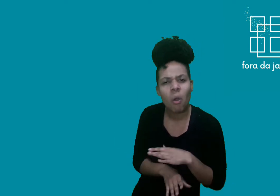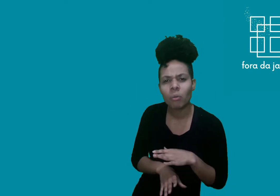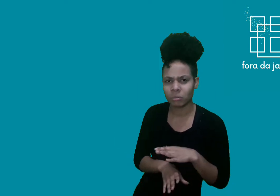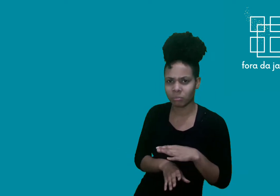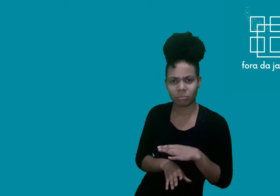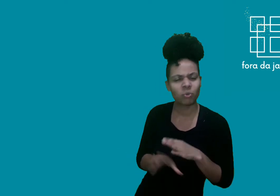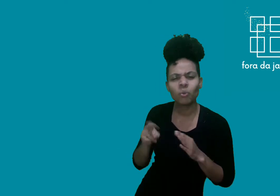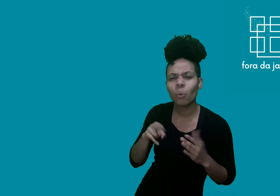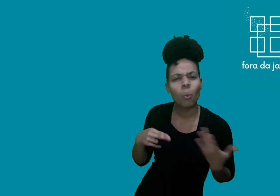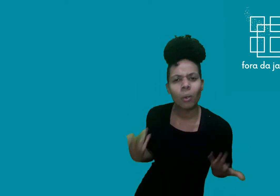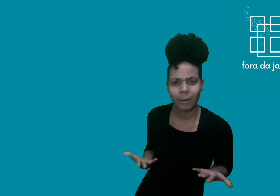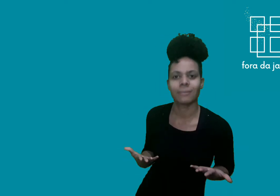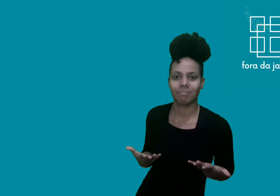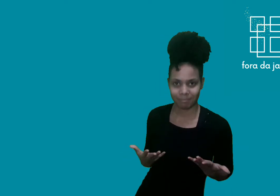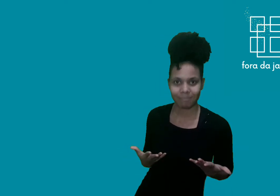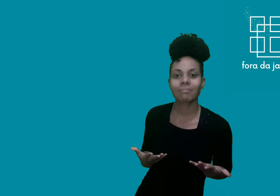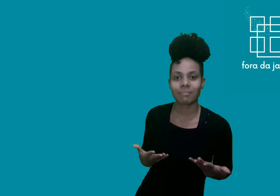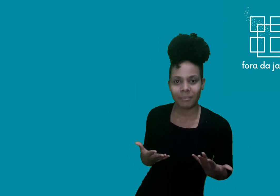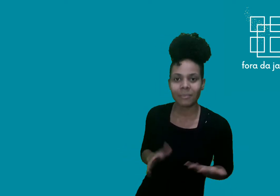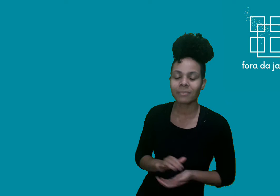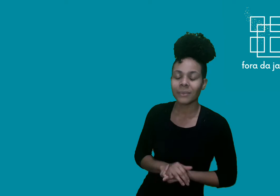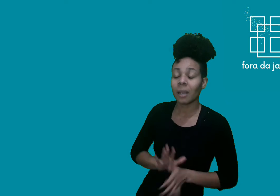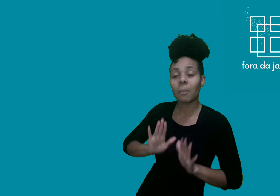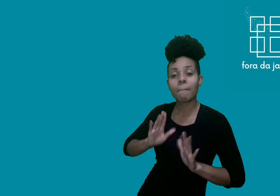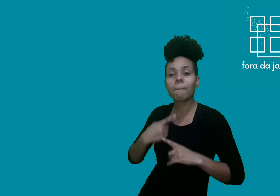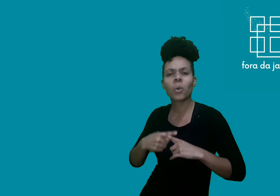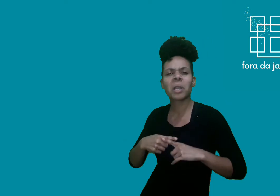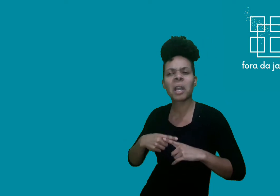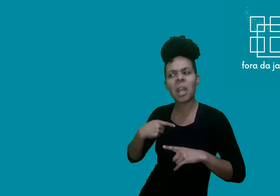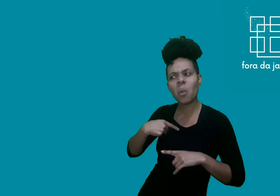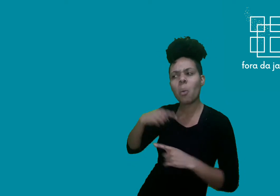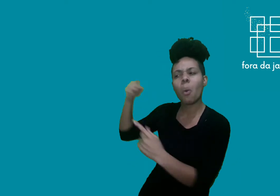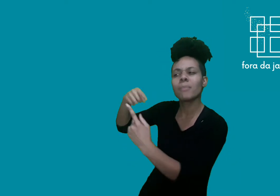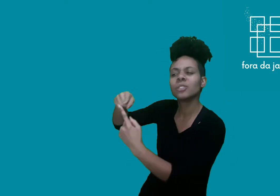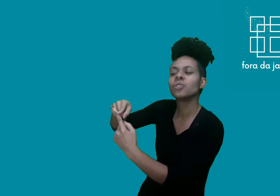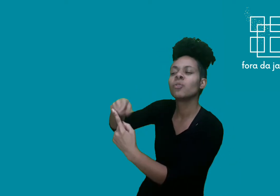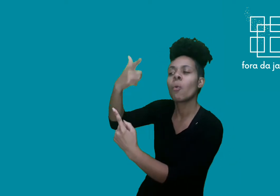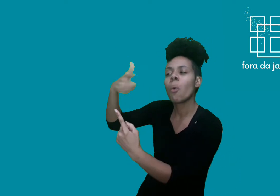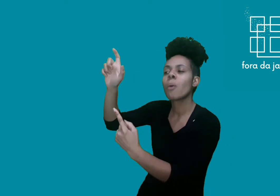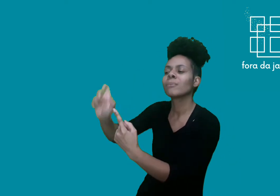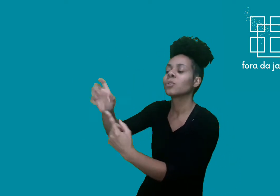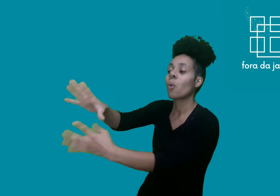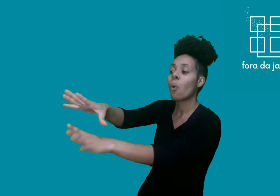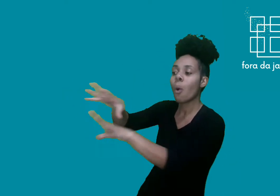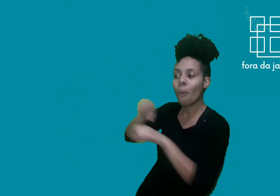entra nessa questão de viver o propósito dos outros, né? Eu li uma frase hoje da Gisela Valim, que ela